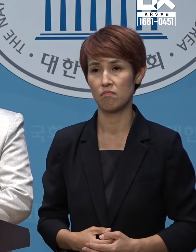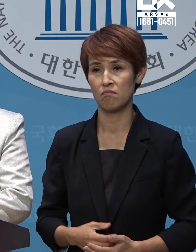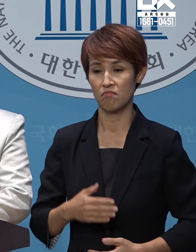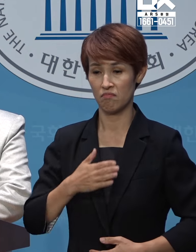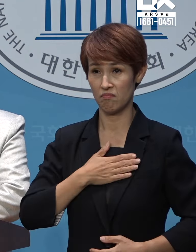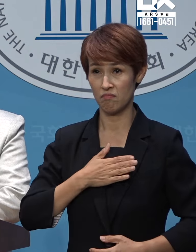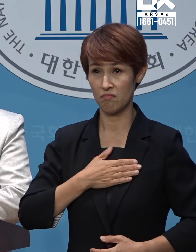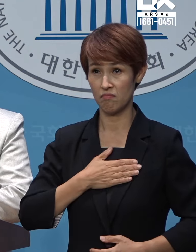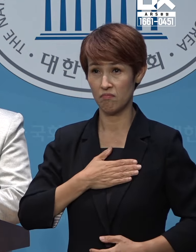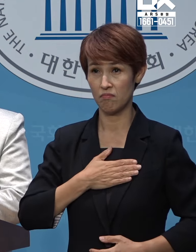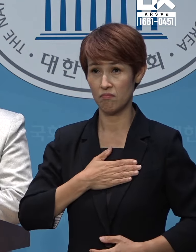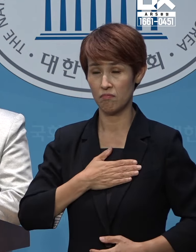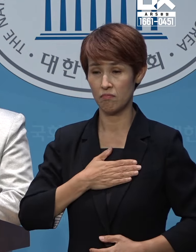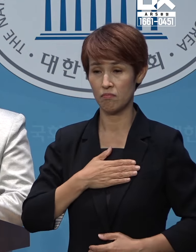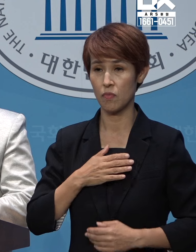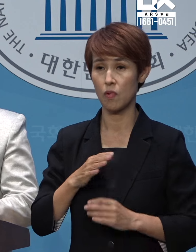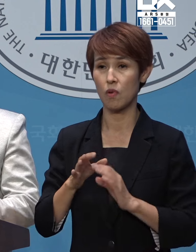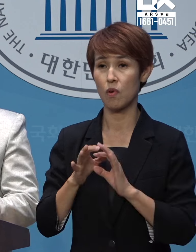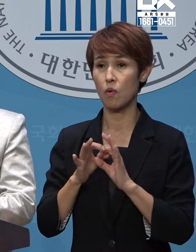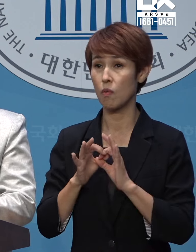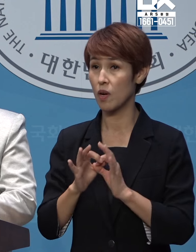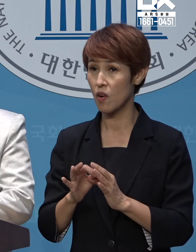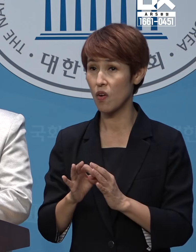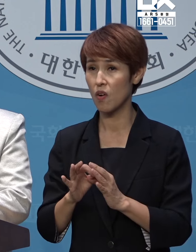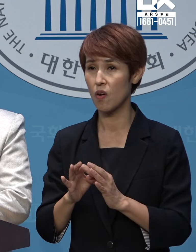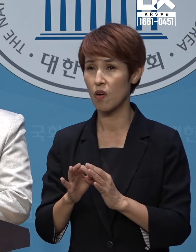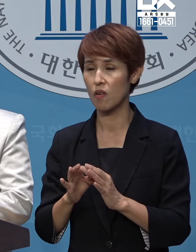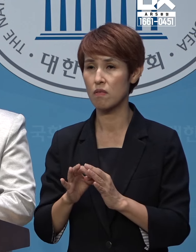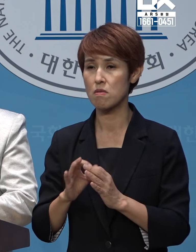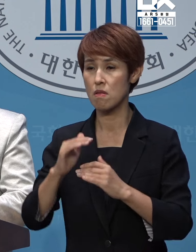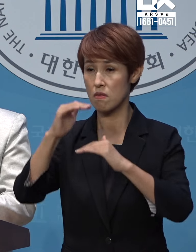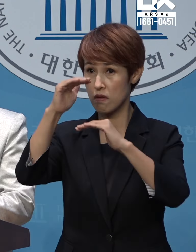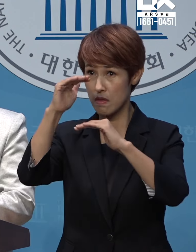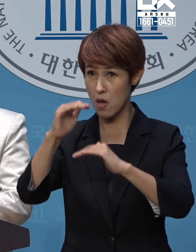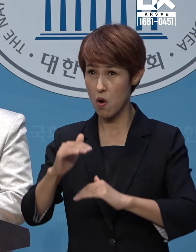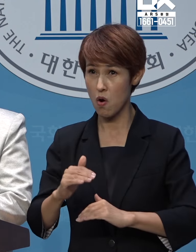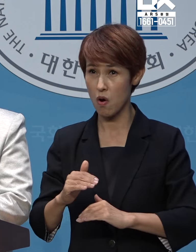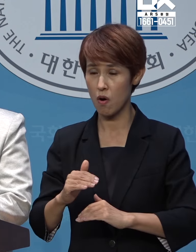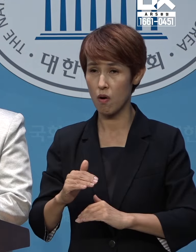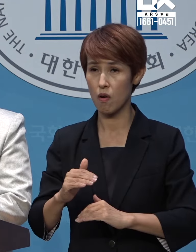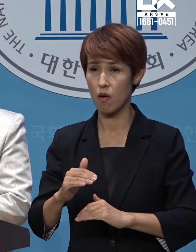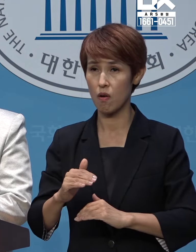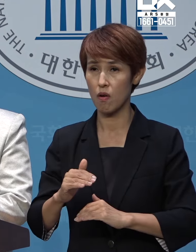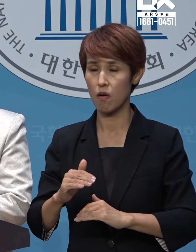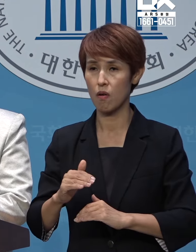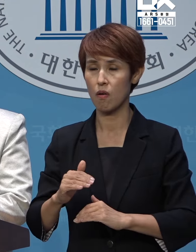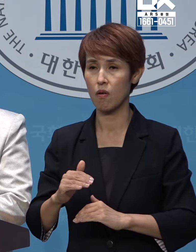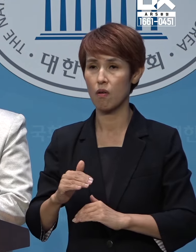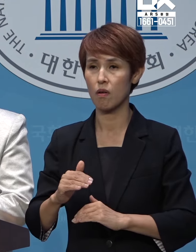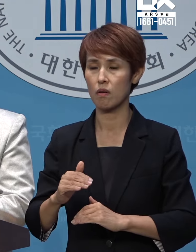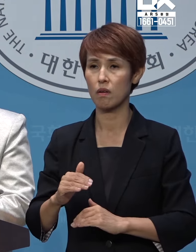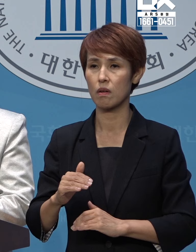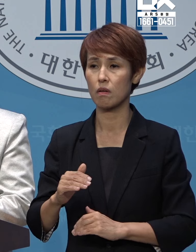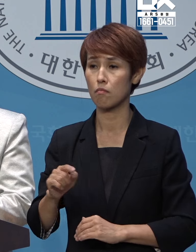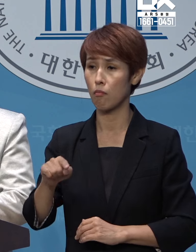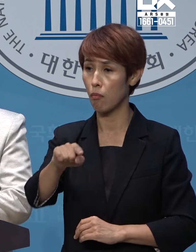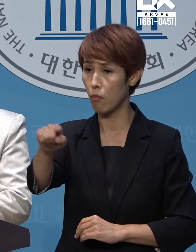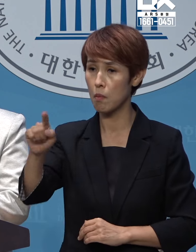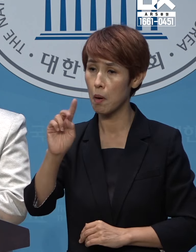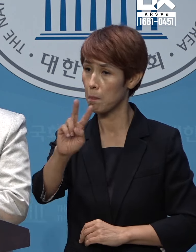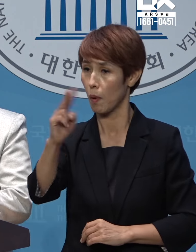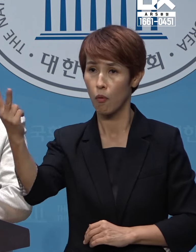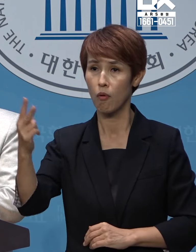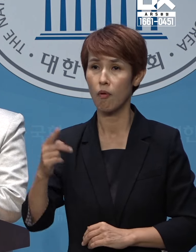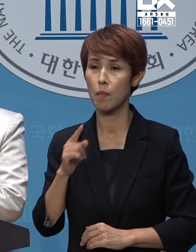대한 모든 어 어 그런 폭로 내용을 번복을 한다거나 혹은 뒤집어